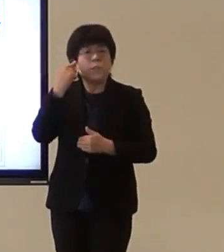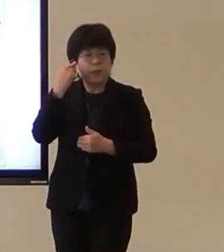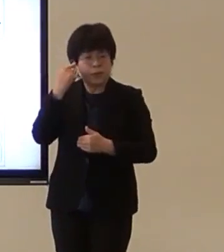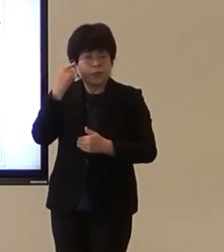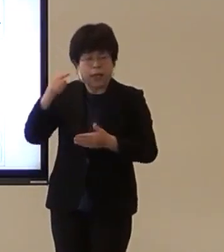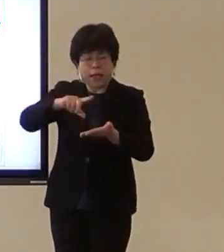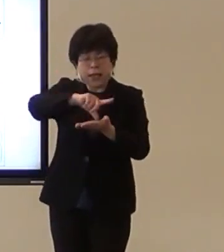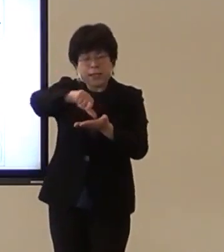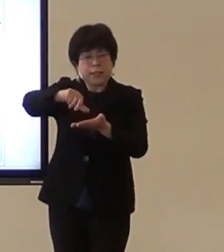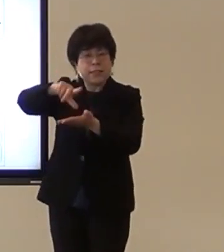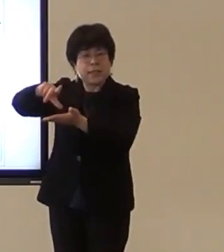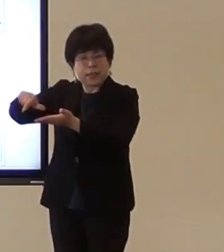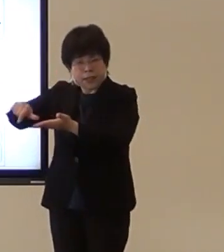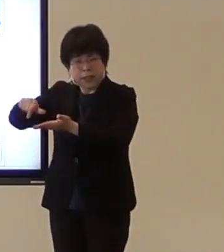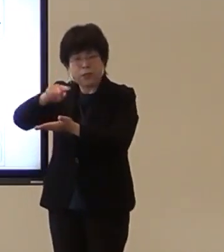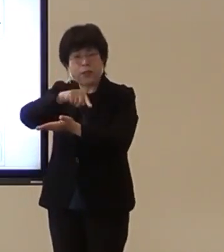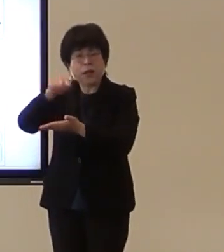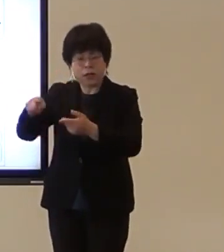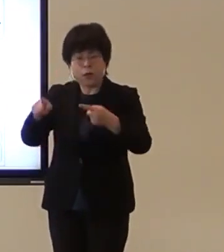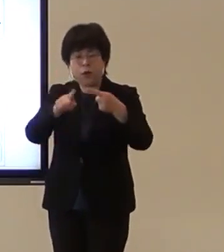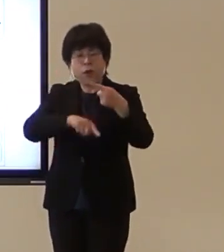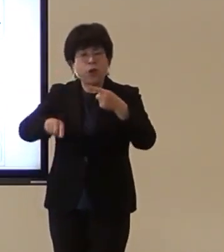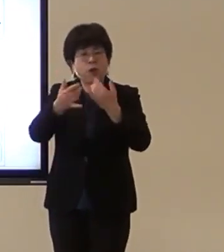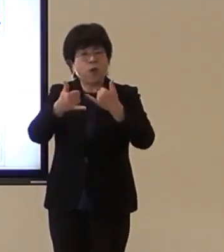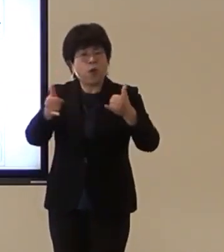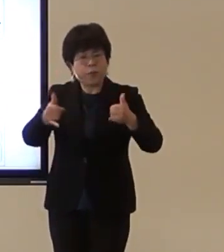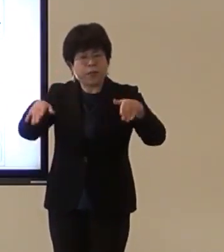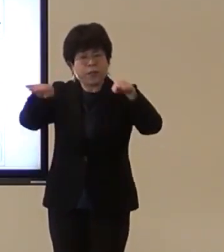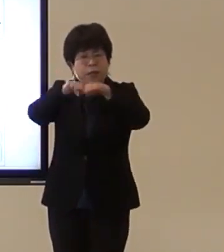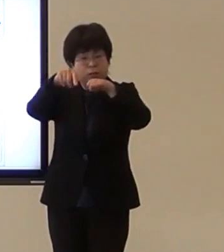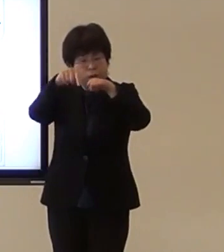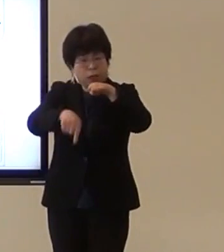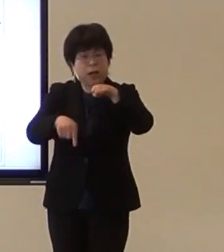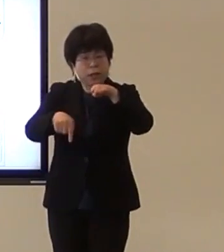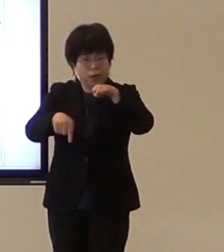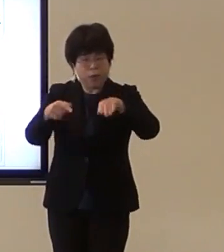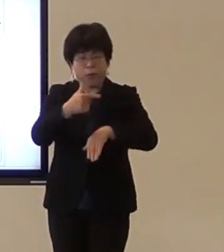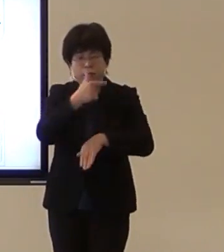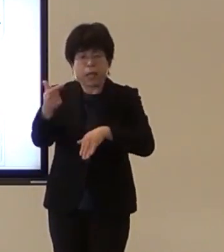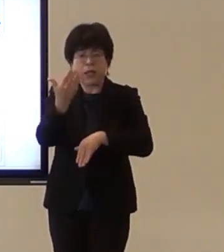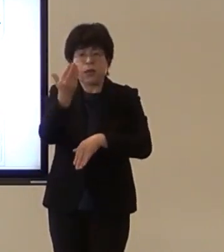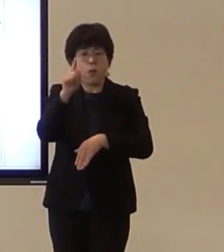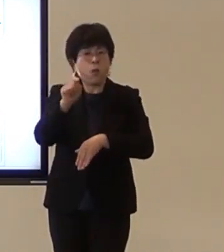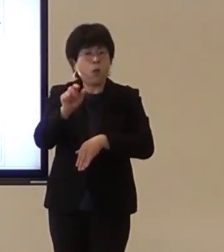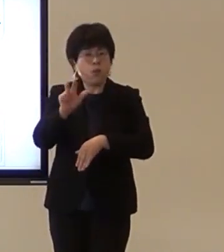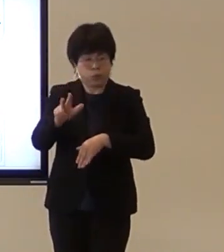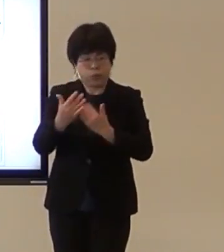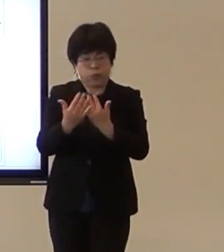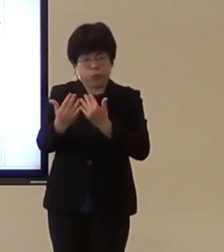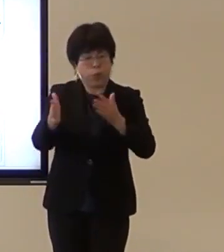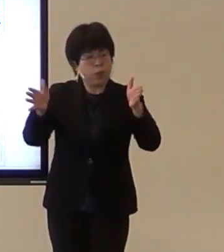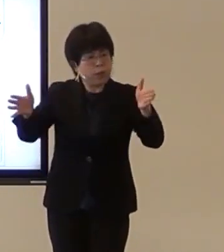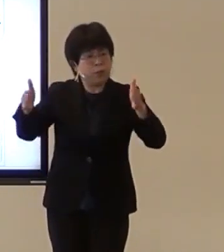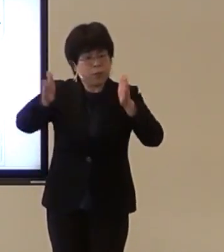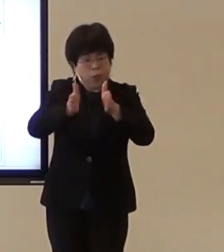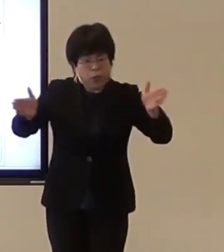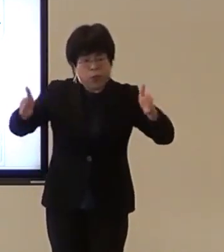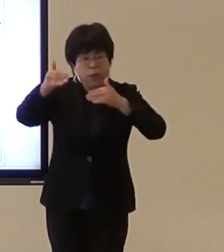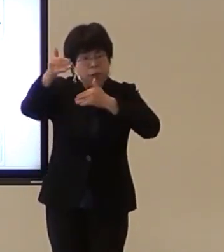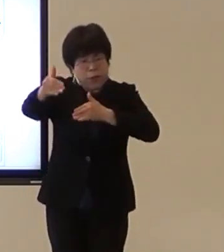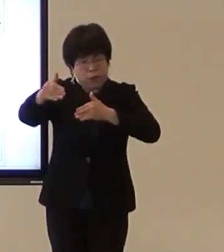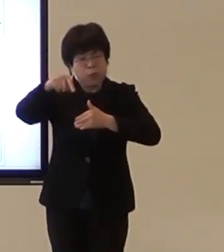区の6つの公民館の大ホールでの接種を想定して仮押さえを行っているところであります。